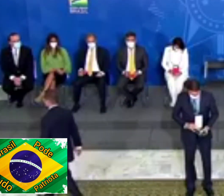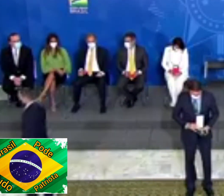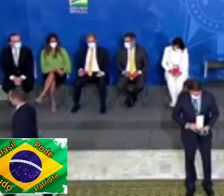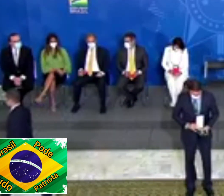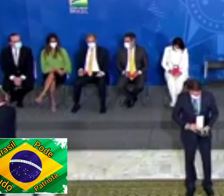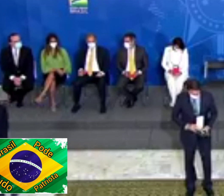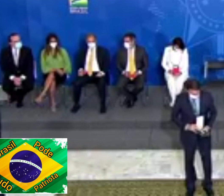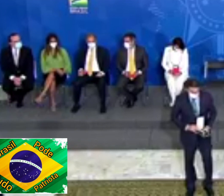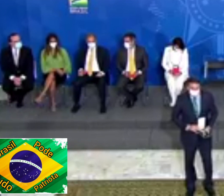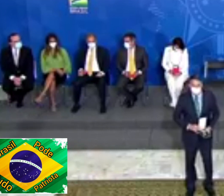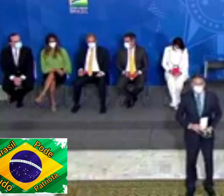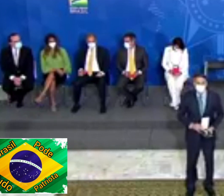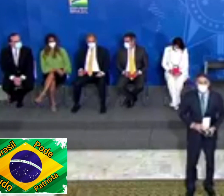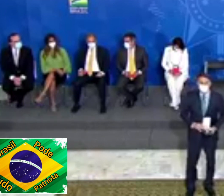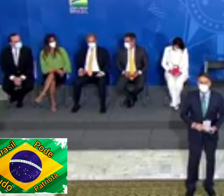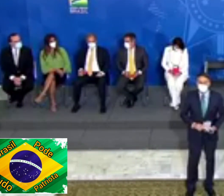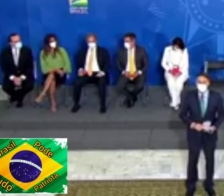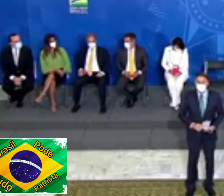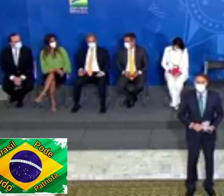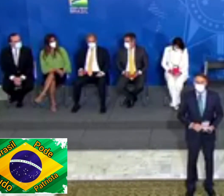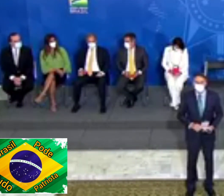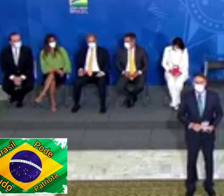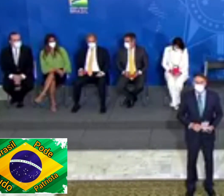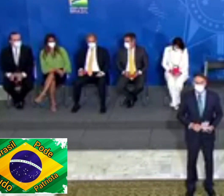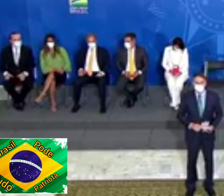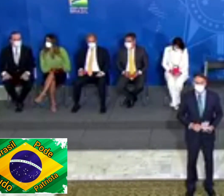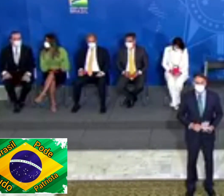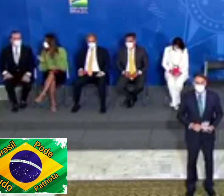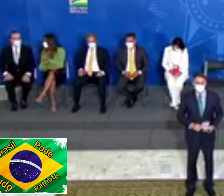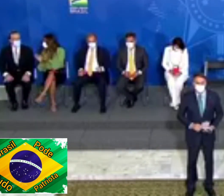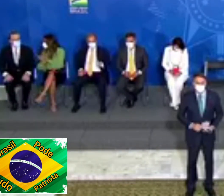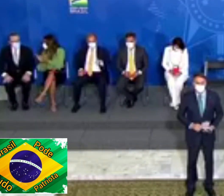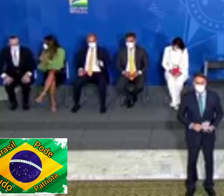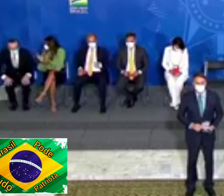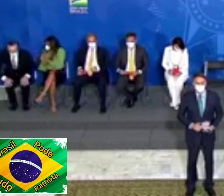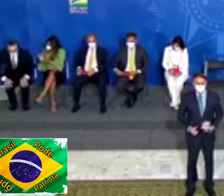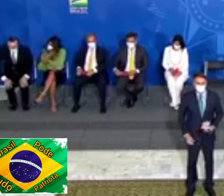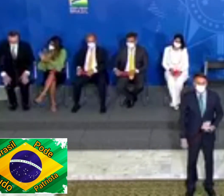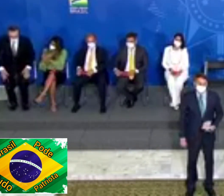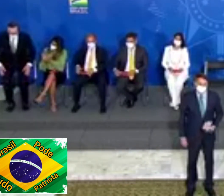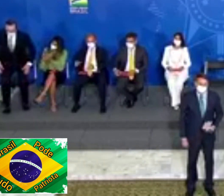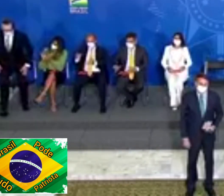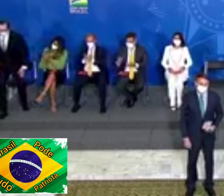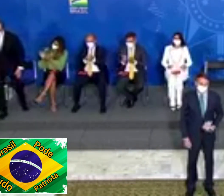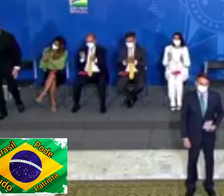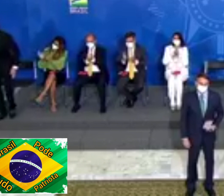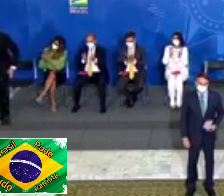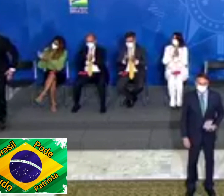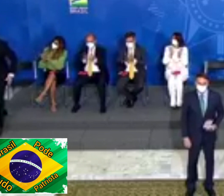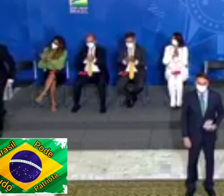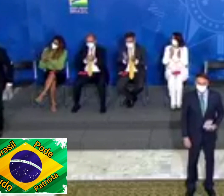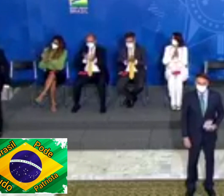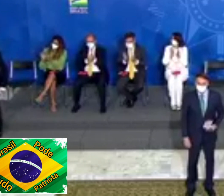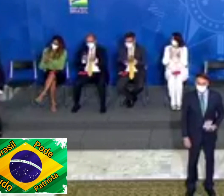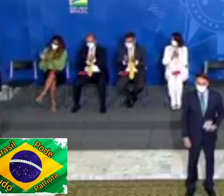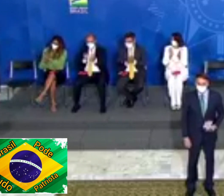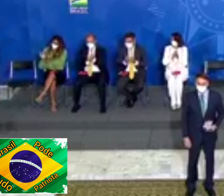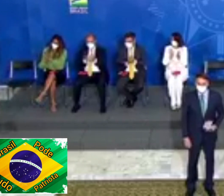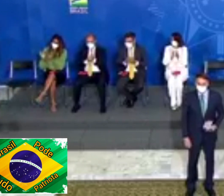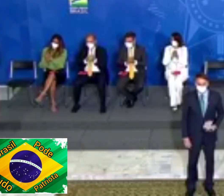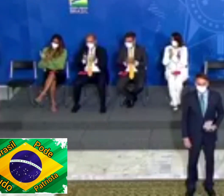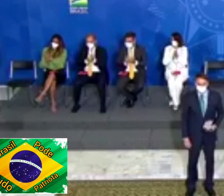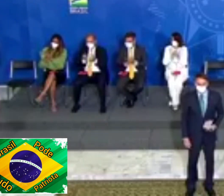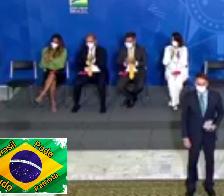agraciados: Dr. Antônio Luiz de Vasconcelos Macedo, médico cirurgião do Hospital